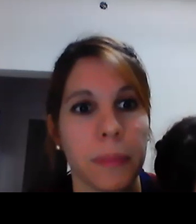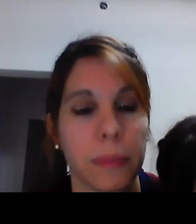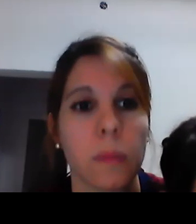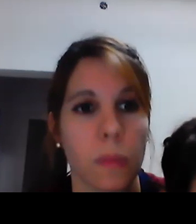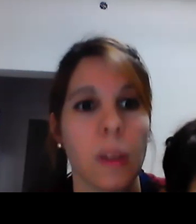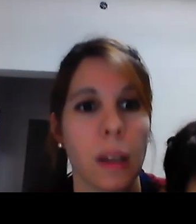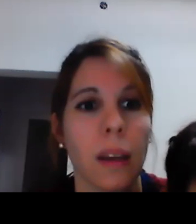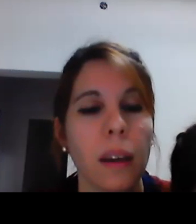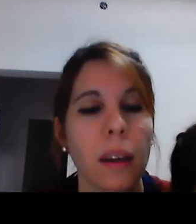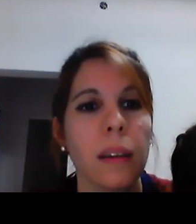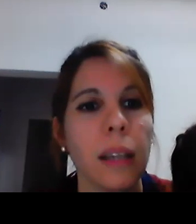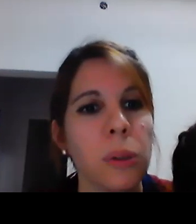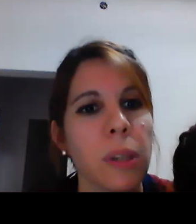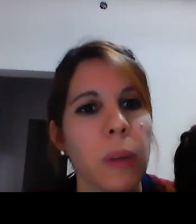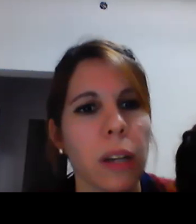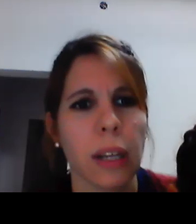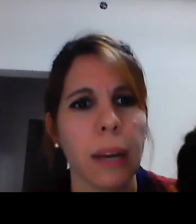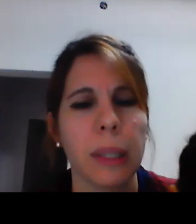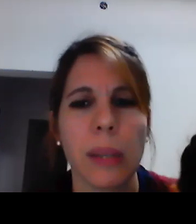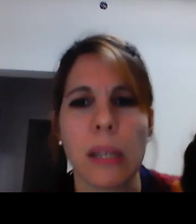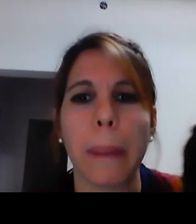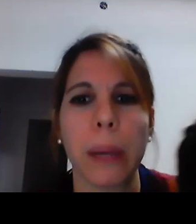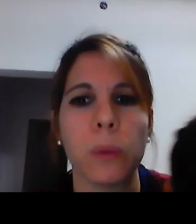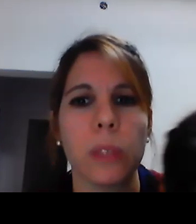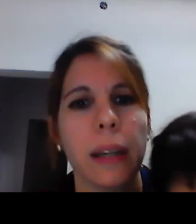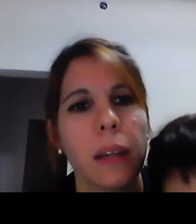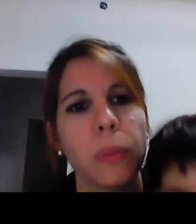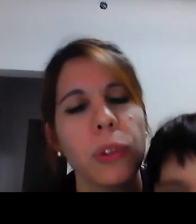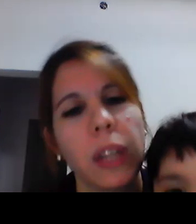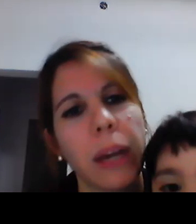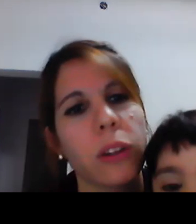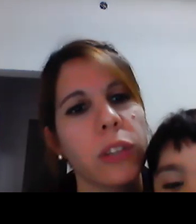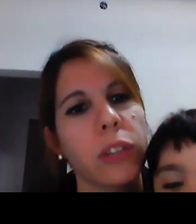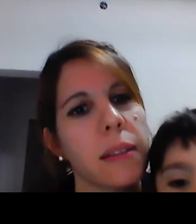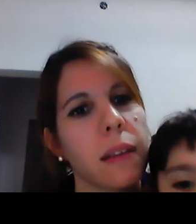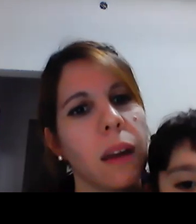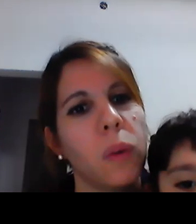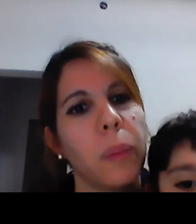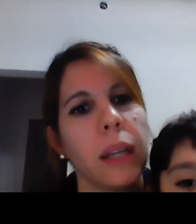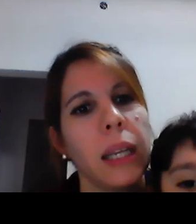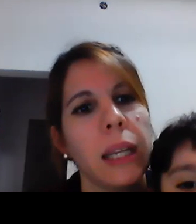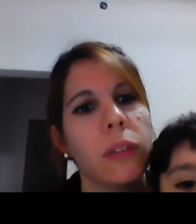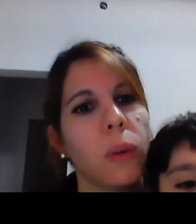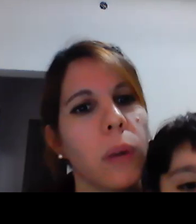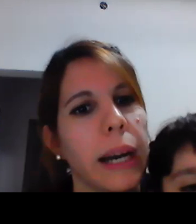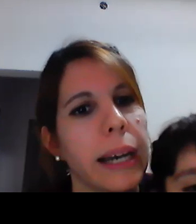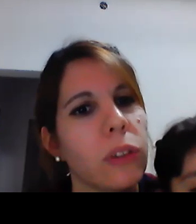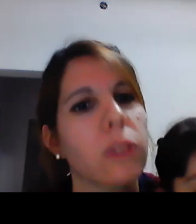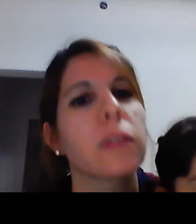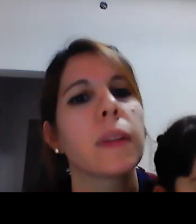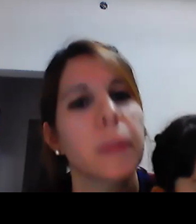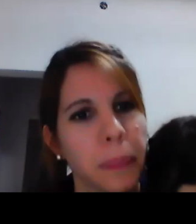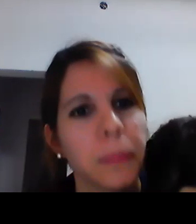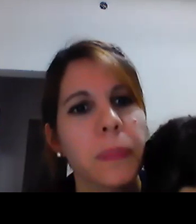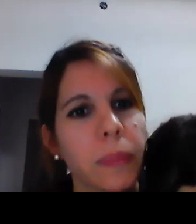¿eh? Y escuchame una Y cosa, de Gaby, te voy a la... hacer una pregunta. ¿Vos tenés mascotas? ¿Algún perrito? ¿Algún